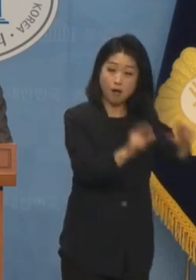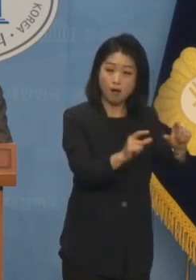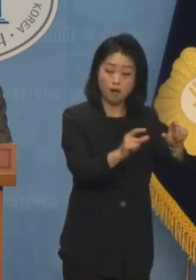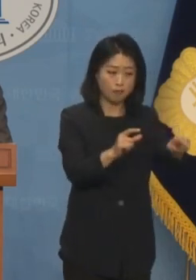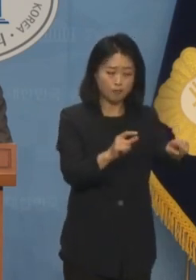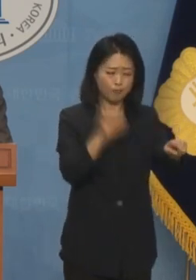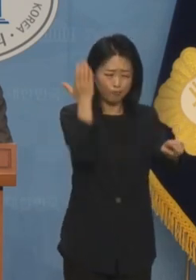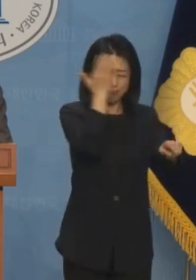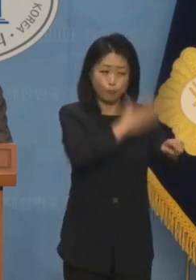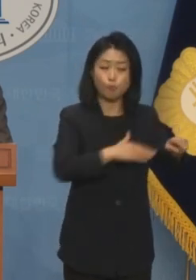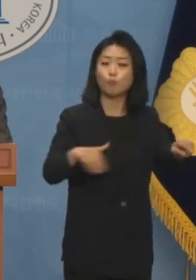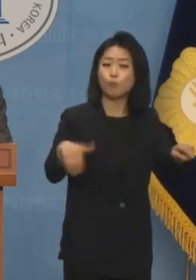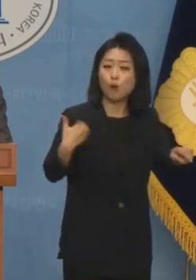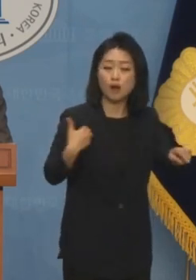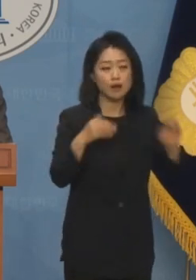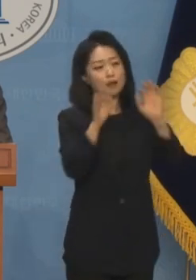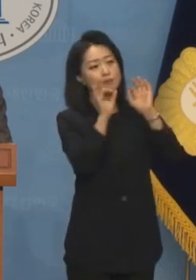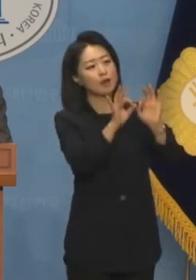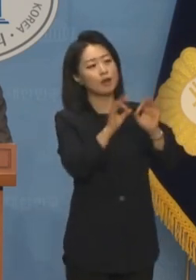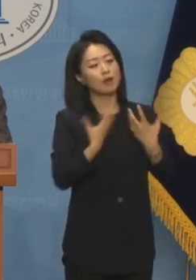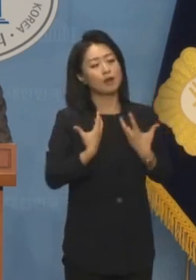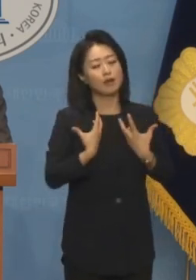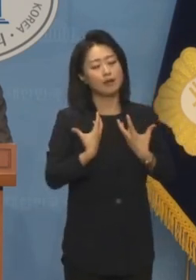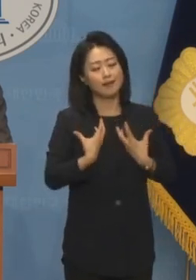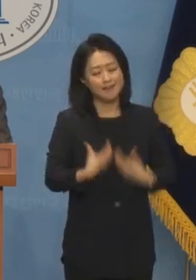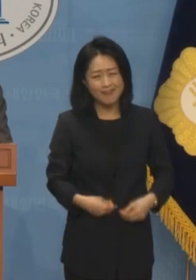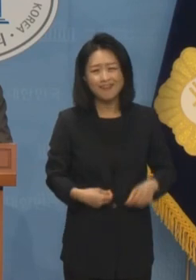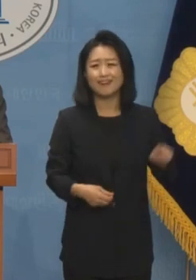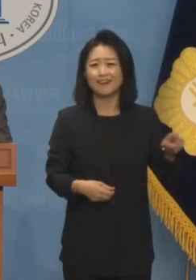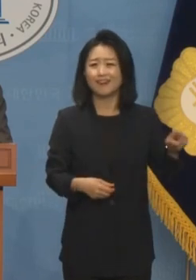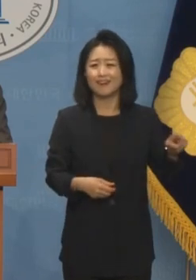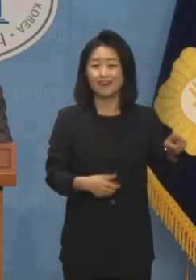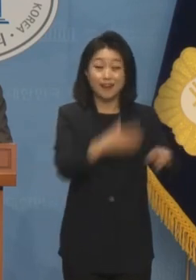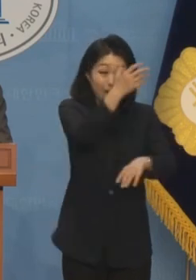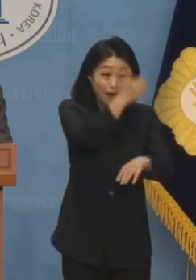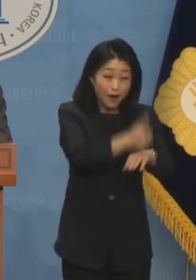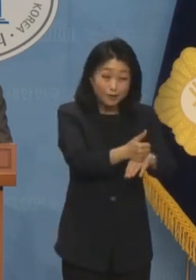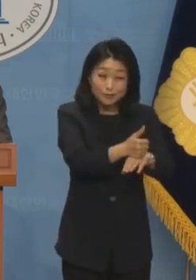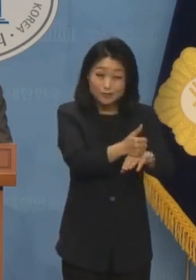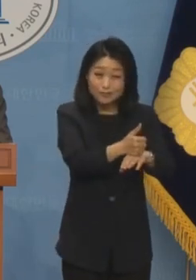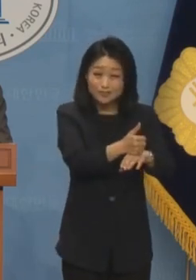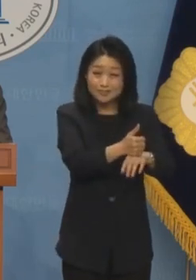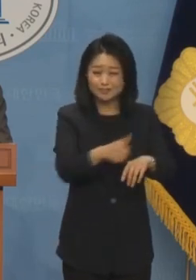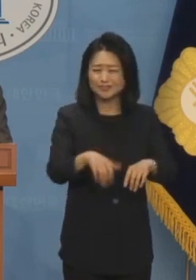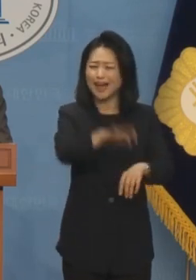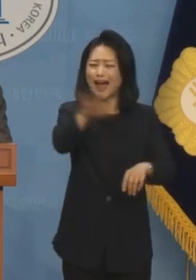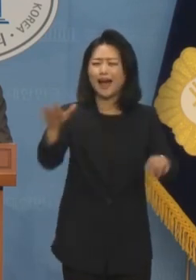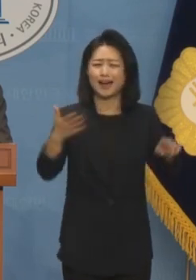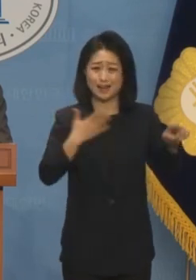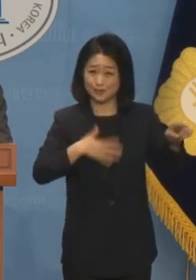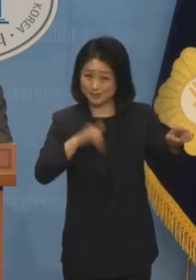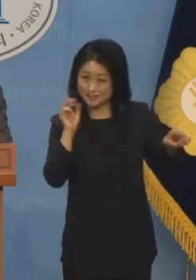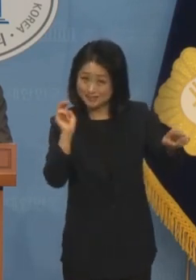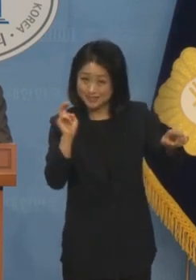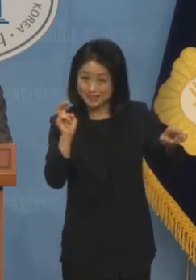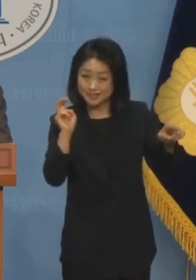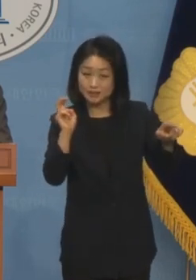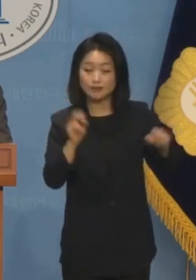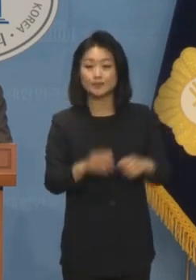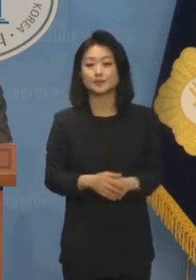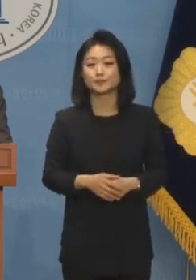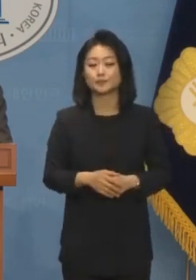못하는 정치 세력의 참담한 말로야말로 우리 모두 익히 보아오지 않았습니까? 그